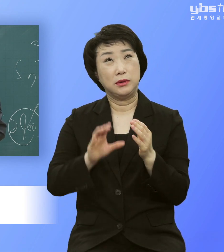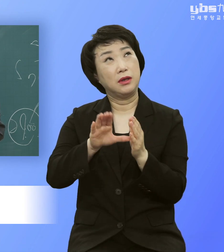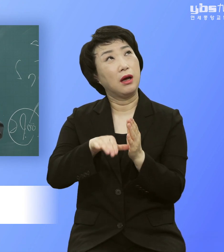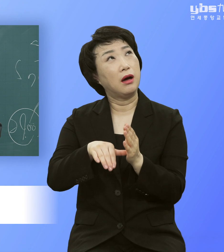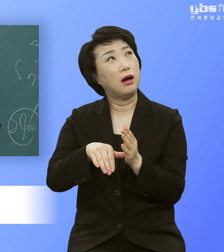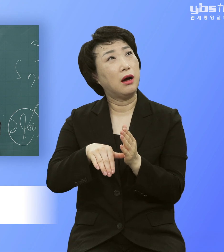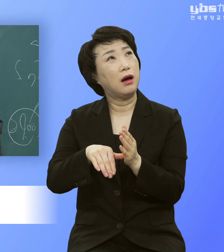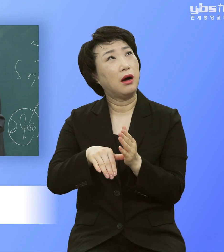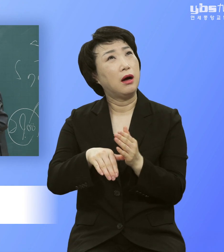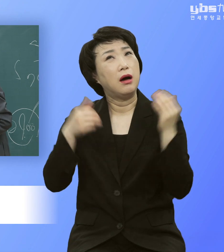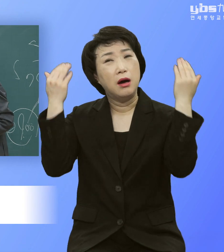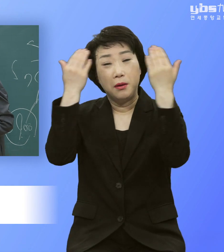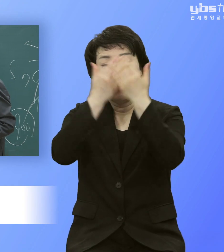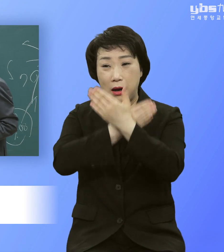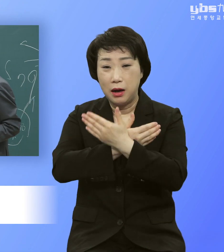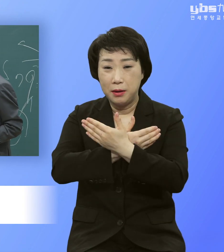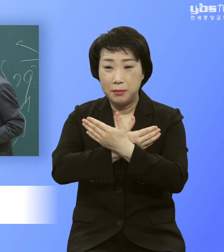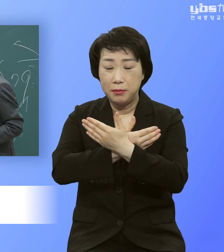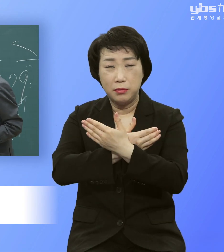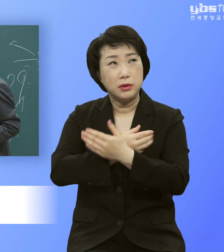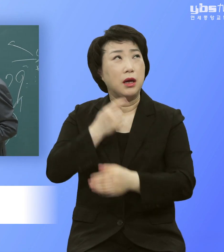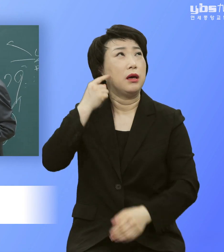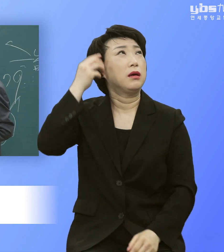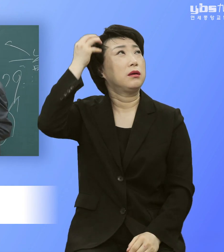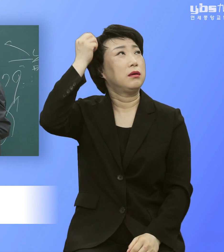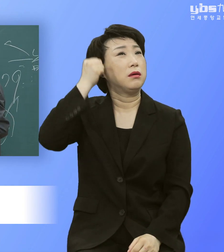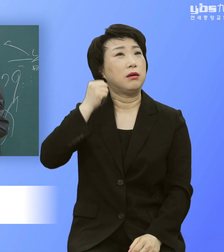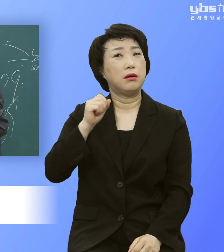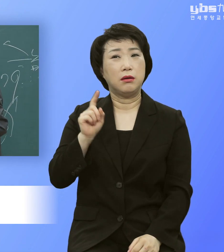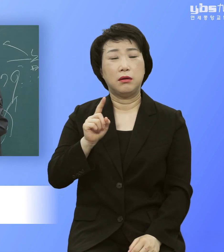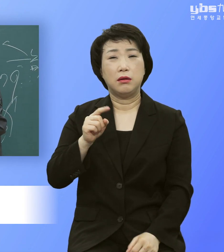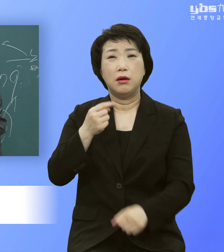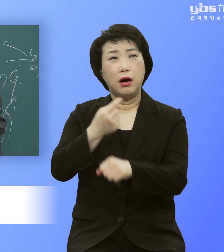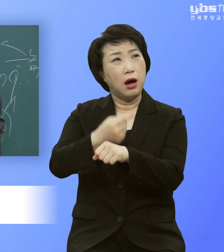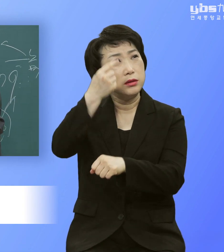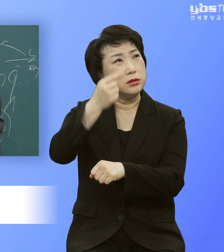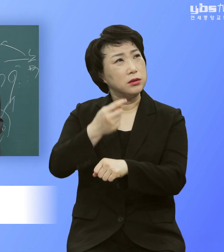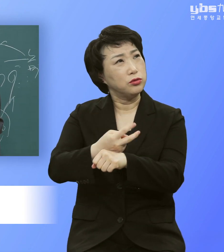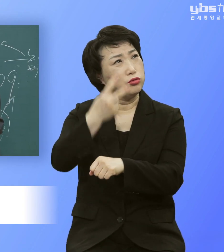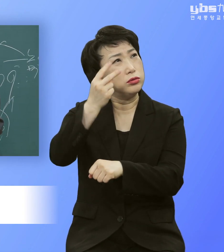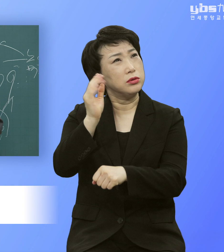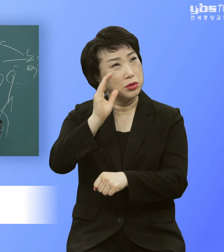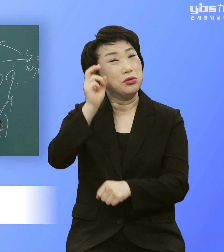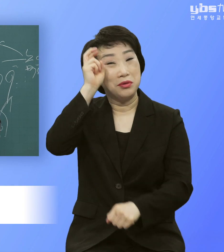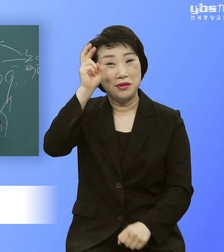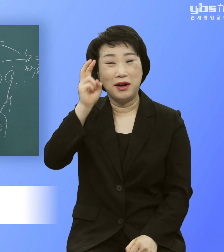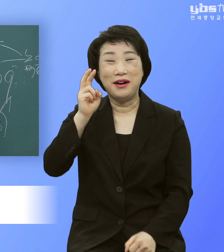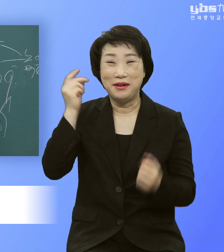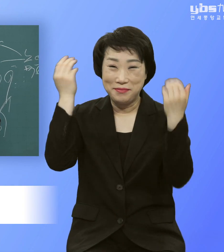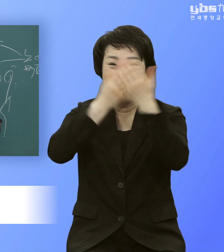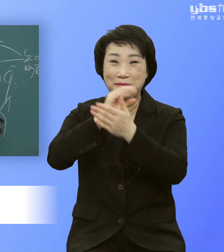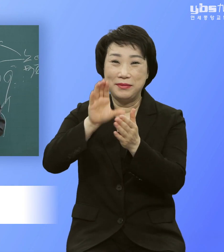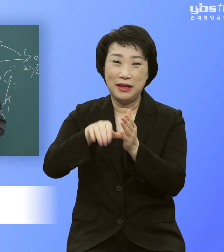그때가 밤 내 기억으로 1시인가 2시인가 됐을 때 저녁에